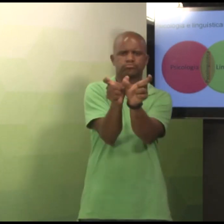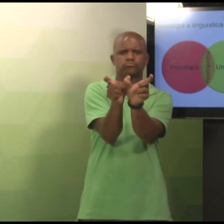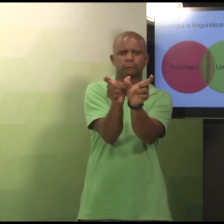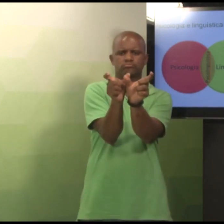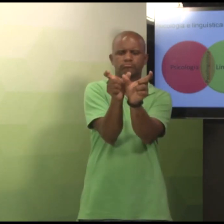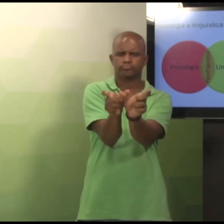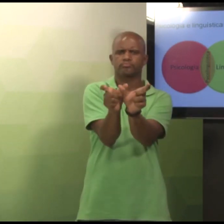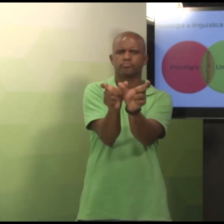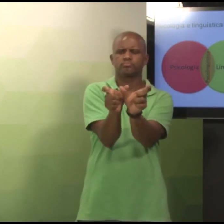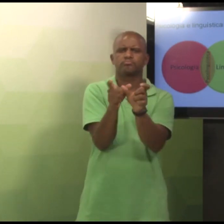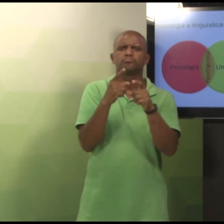dessa junção?